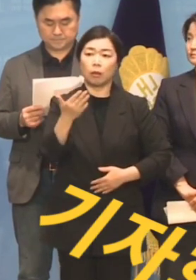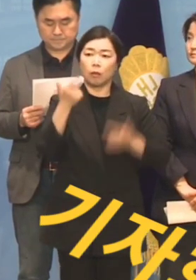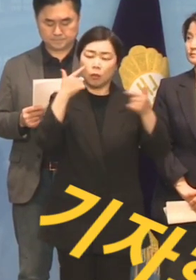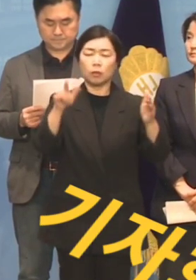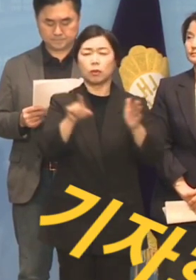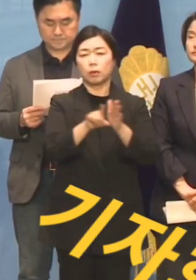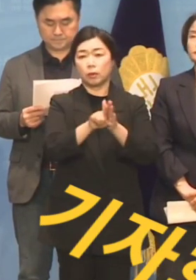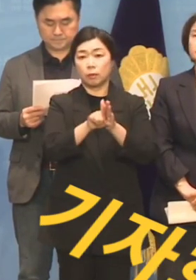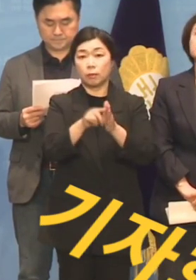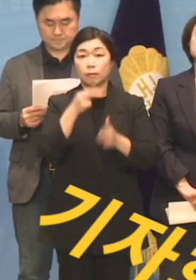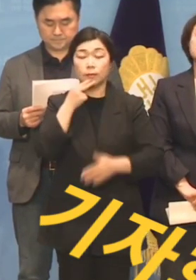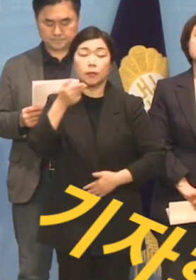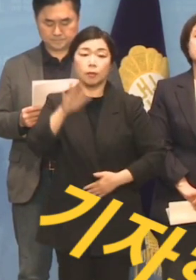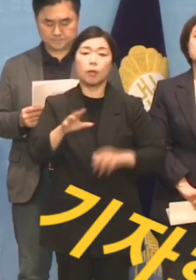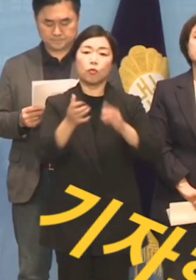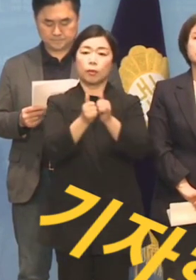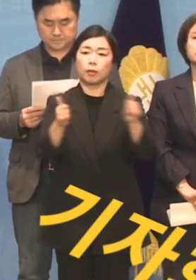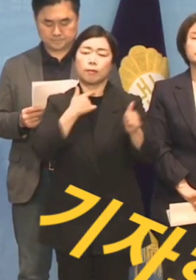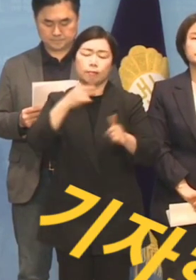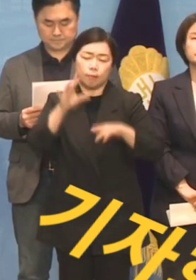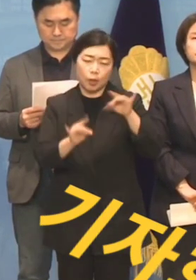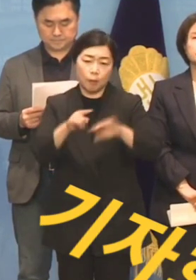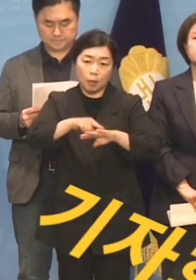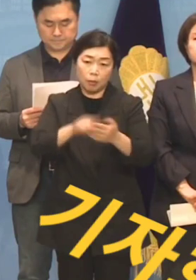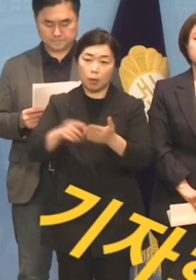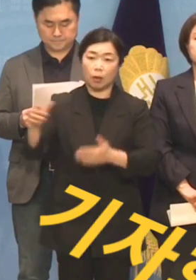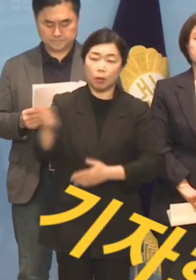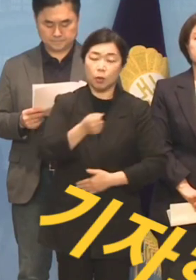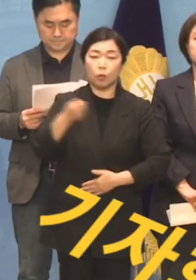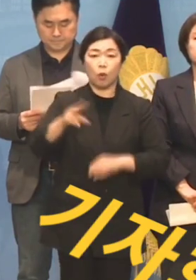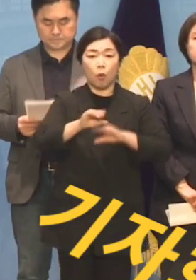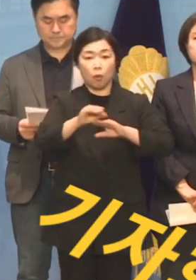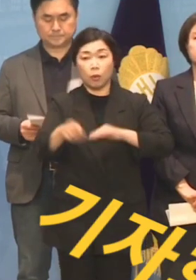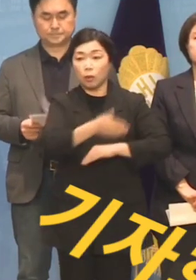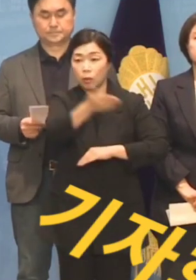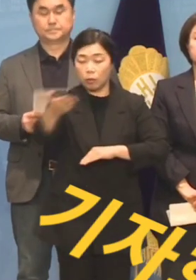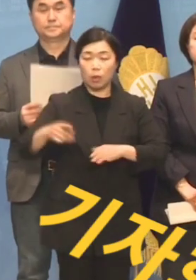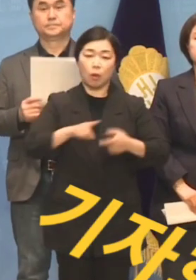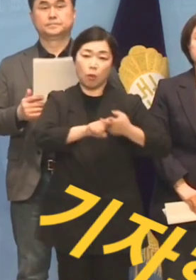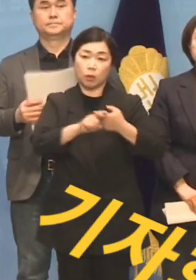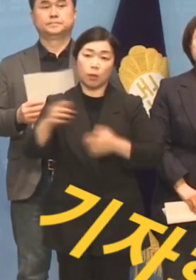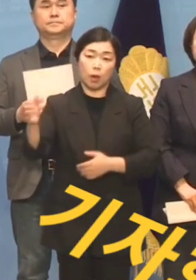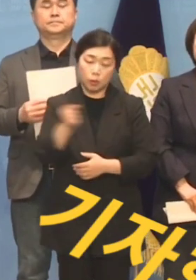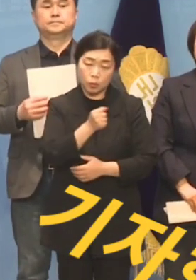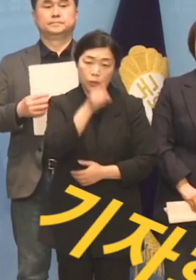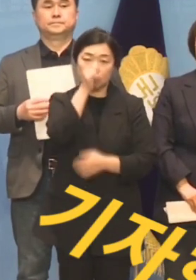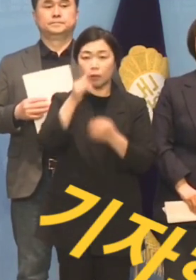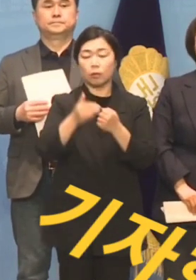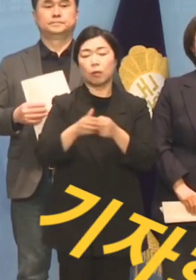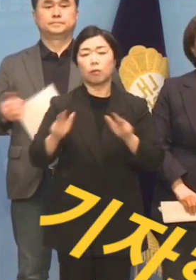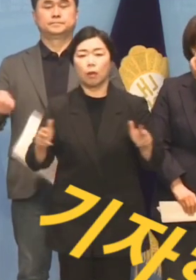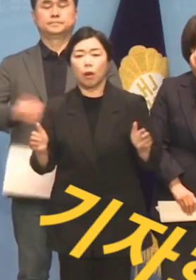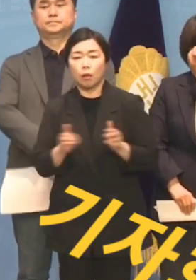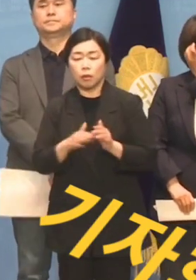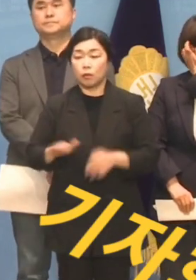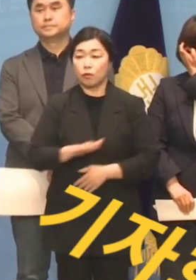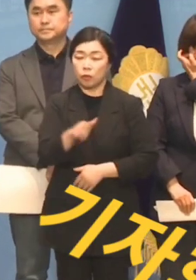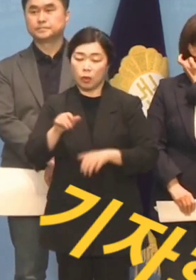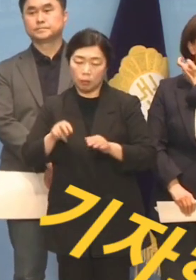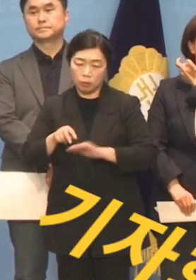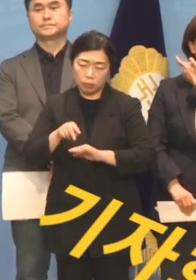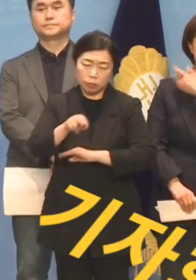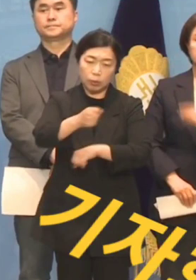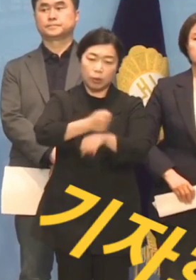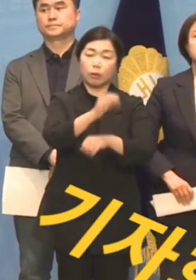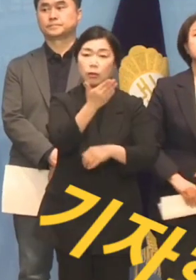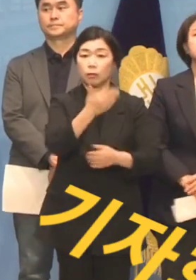확신이 없었습니다. 그러나 국민들의 열망과 또 여러 언론의 관심과 지원 지적 속에서 여기까지 왔습니다.